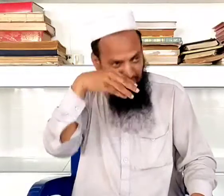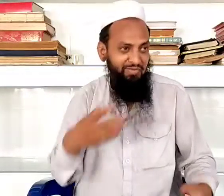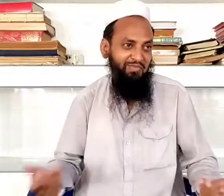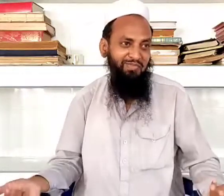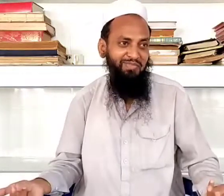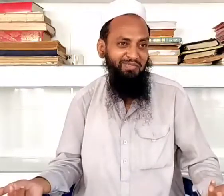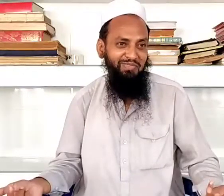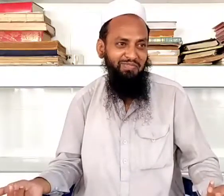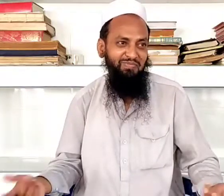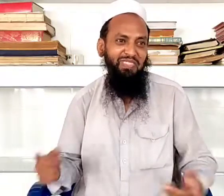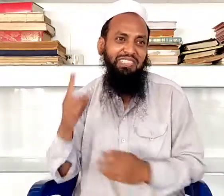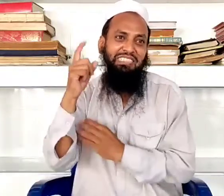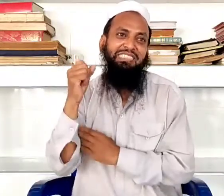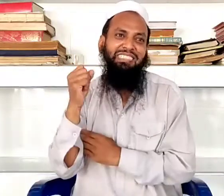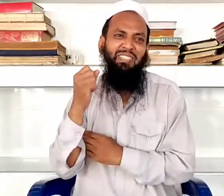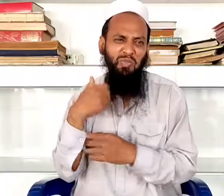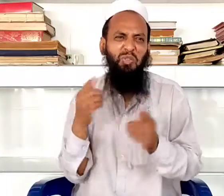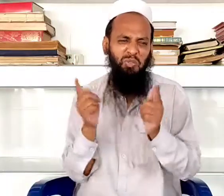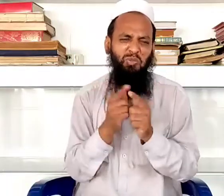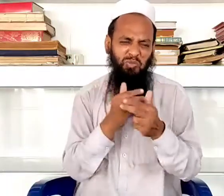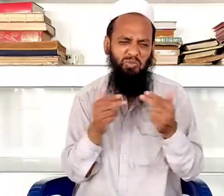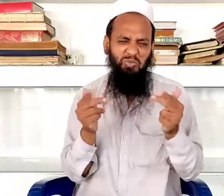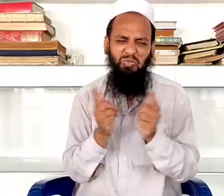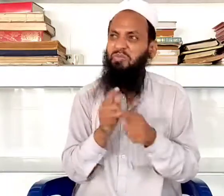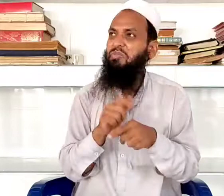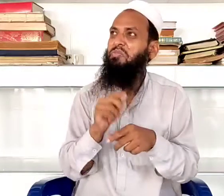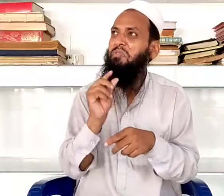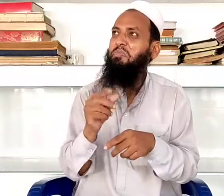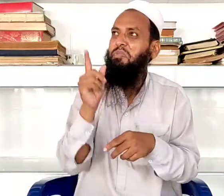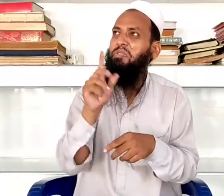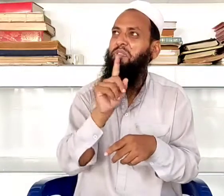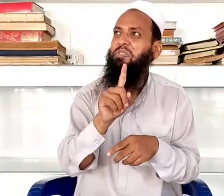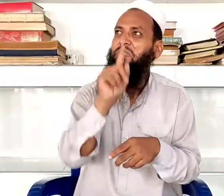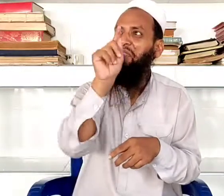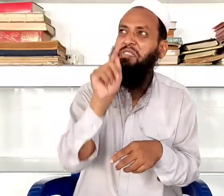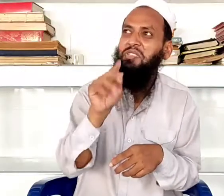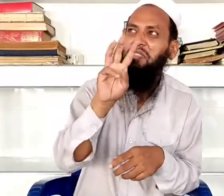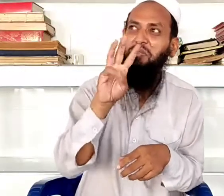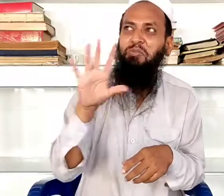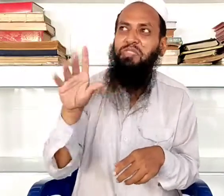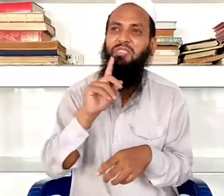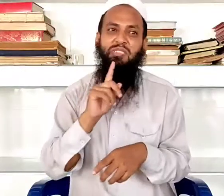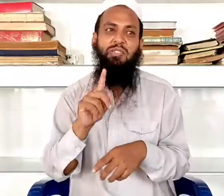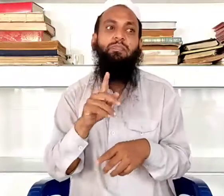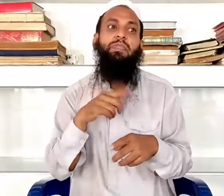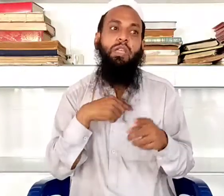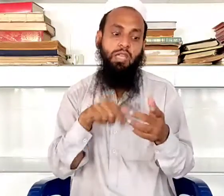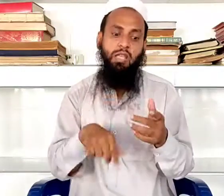गया। अल्लाह के दुआए अल्लाह पाक सामने ना शख्सियत का और नबी करीम सल्लल्लाहु अलैहि वसल्लम के सहाबाए इकराम का